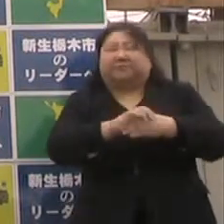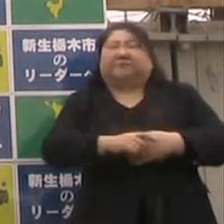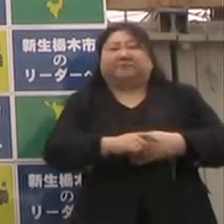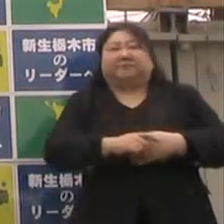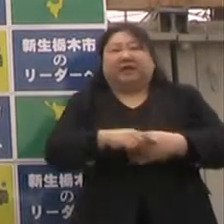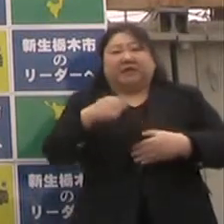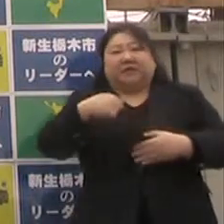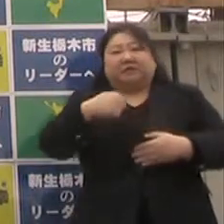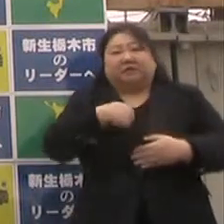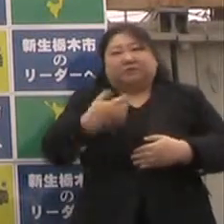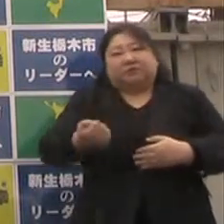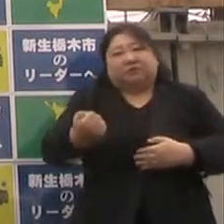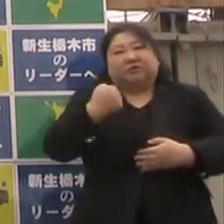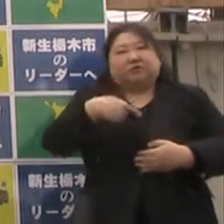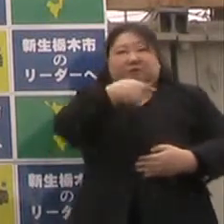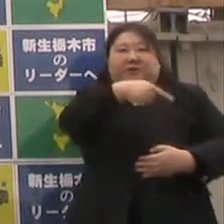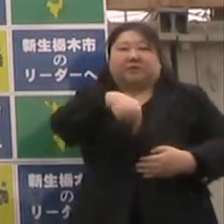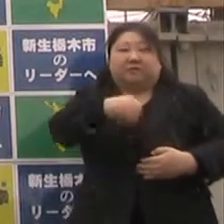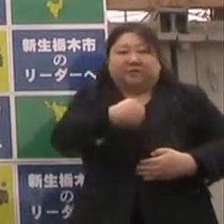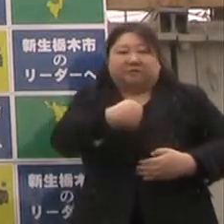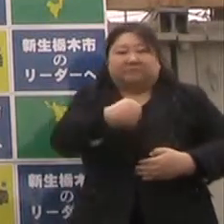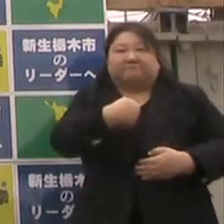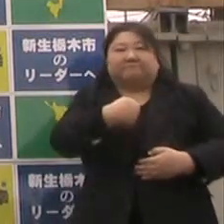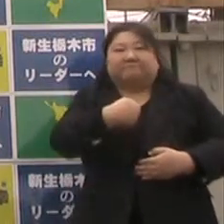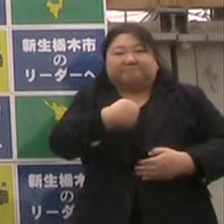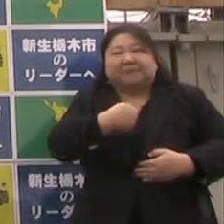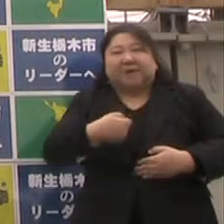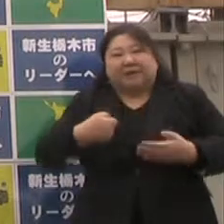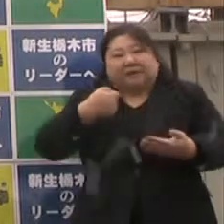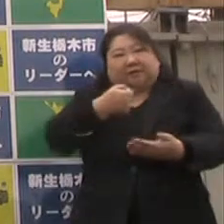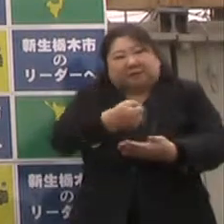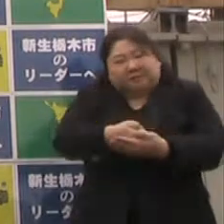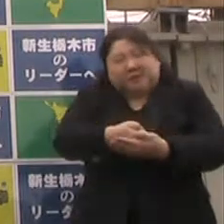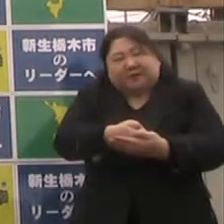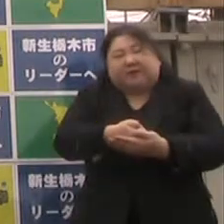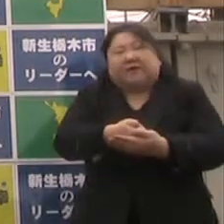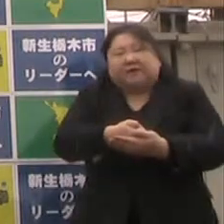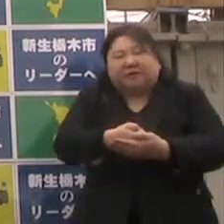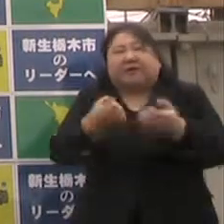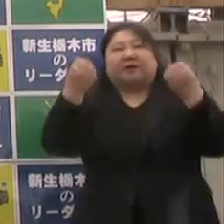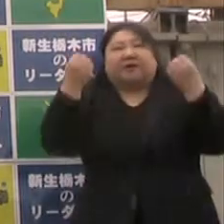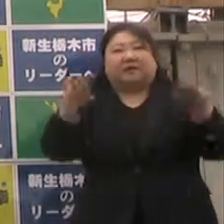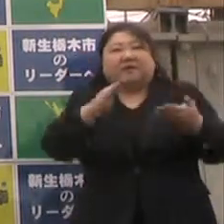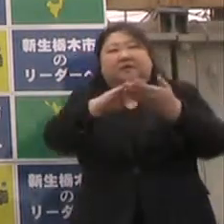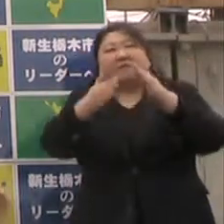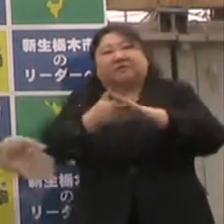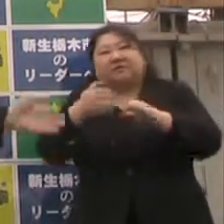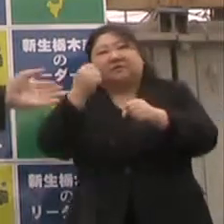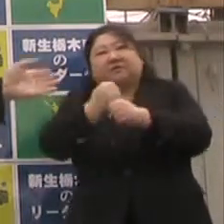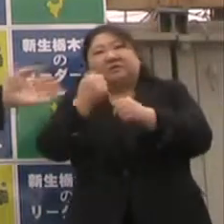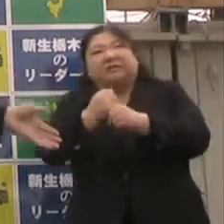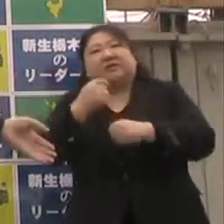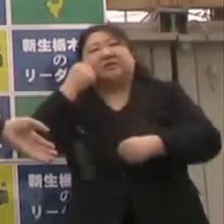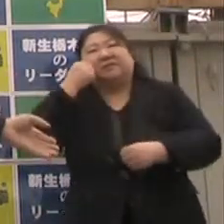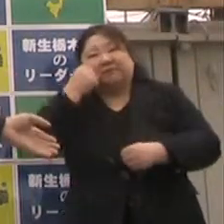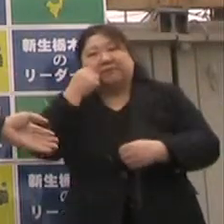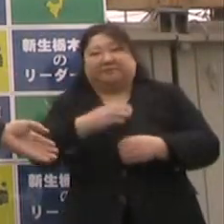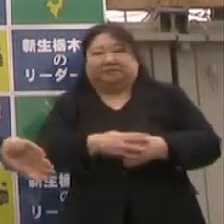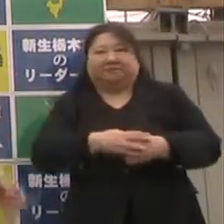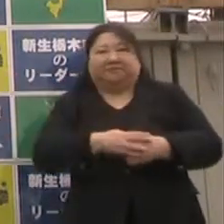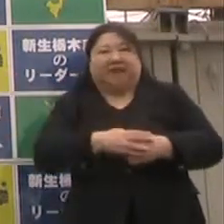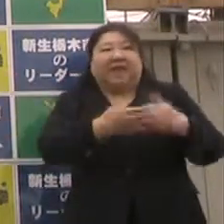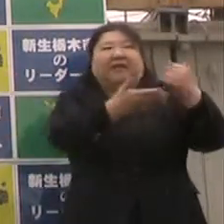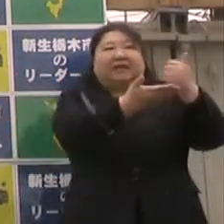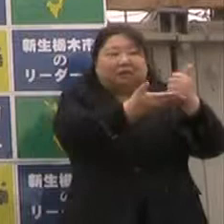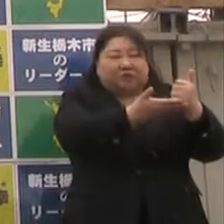ごい信念ですね、これを持って臨まないと新しい町づくりはできないというふうに考えています。それには比嘉の